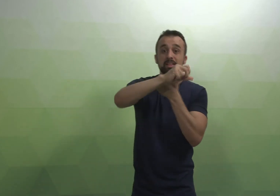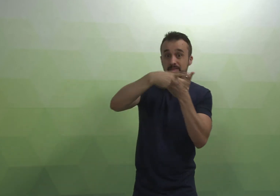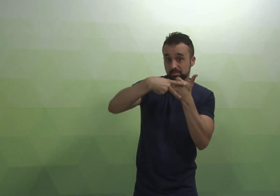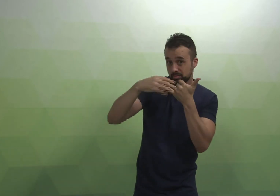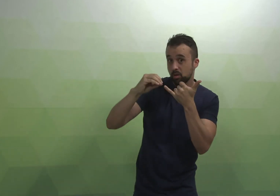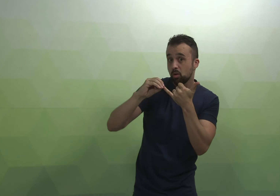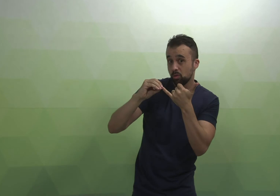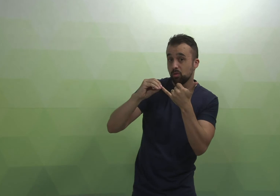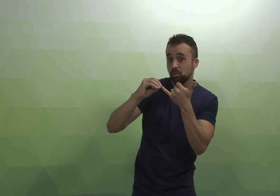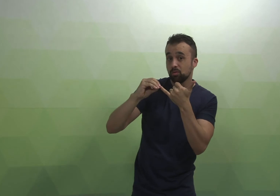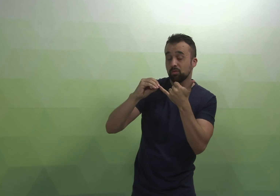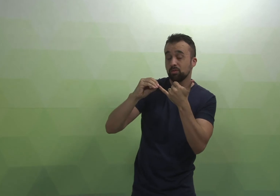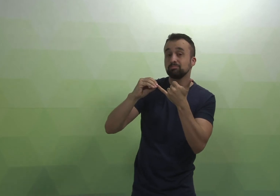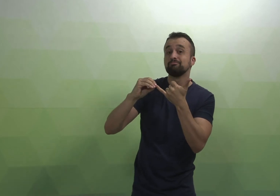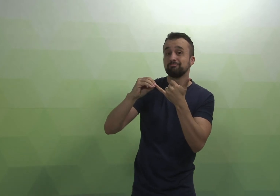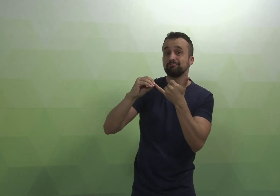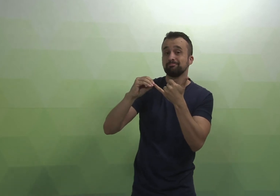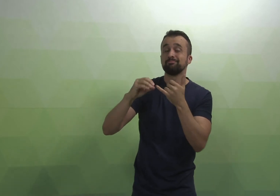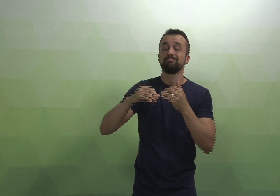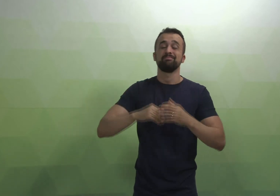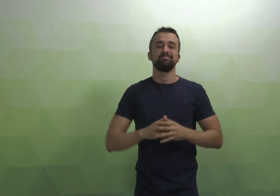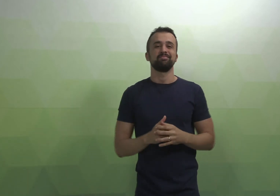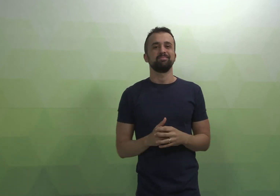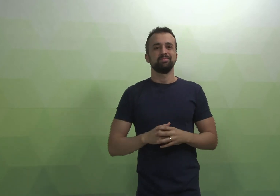da sentença. Nesse caso, SVO.